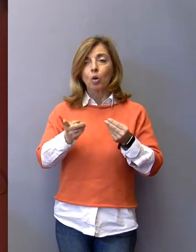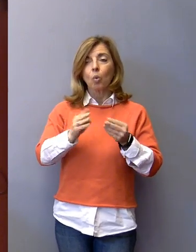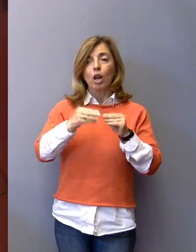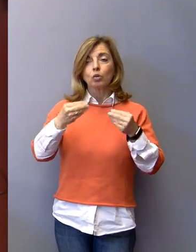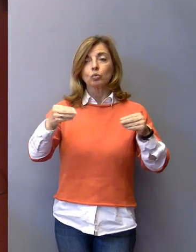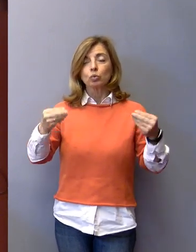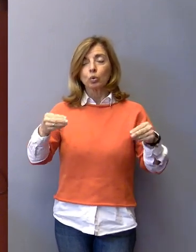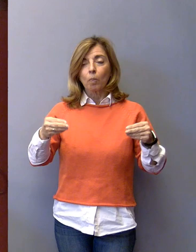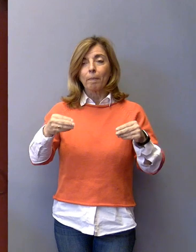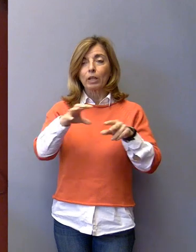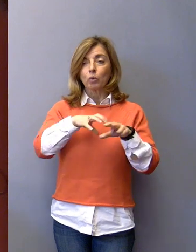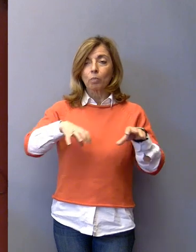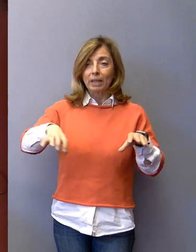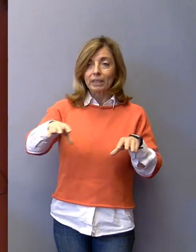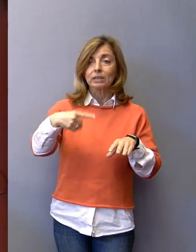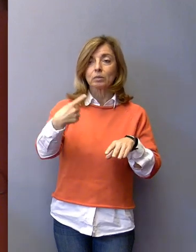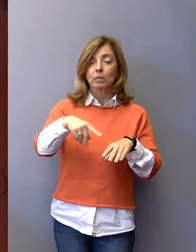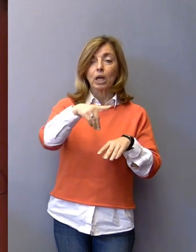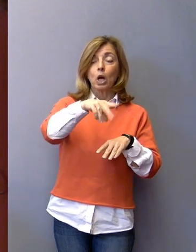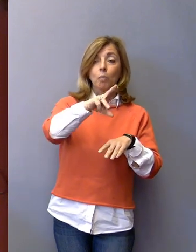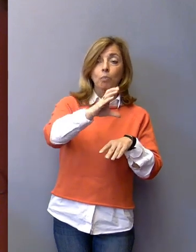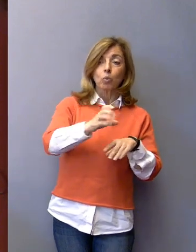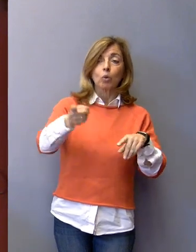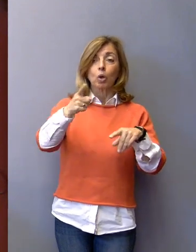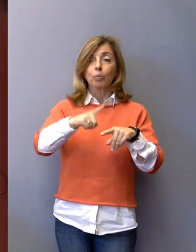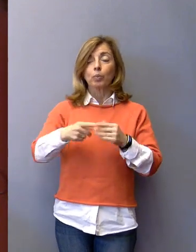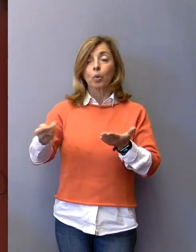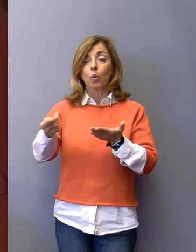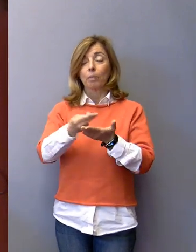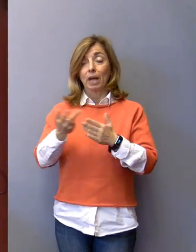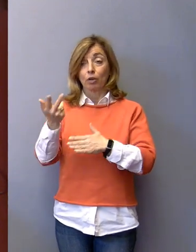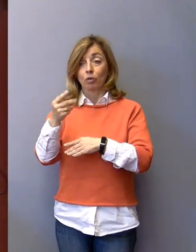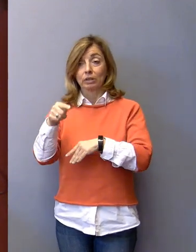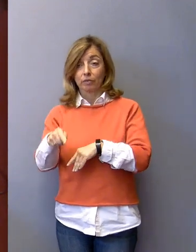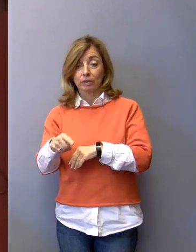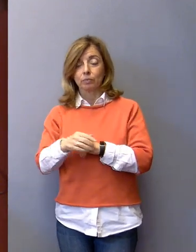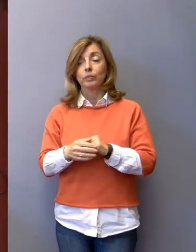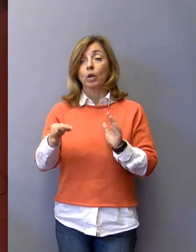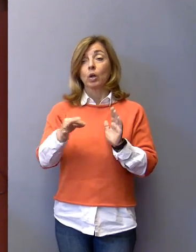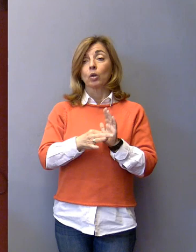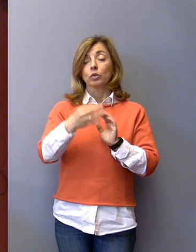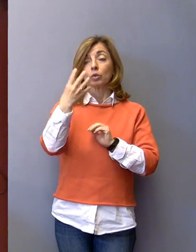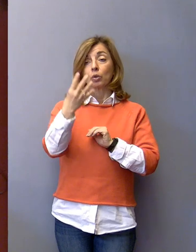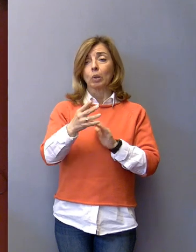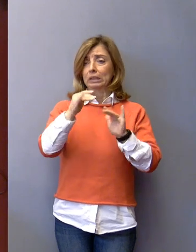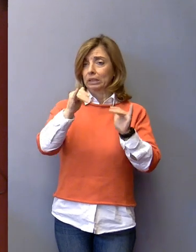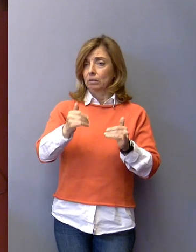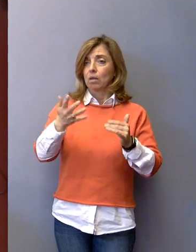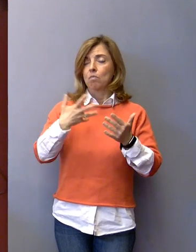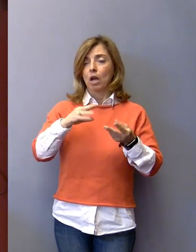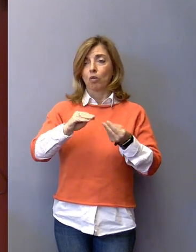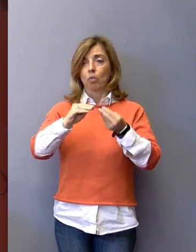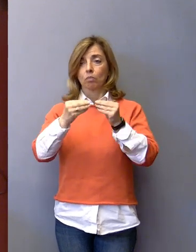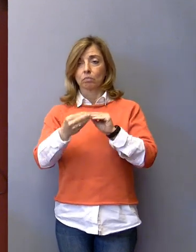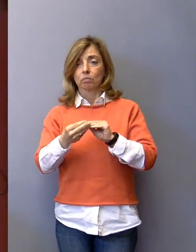puk ma anche del piano di servizi l'ordine del giorno numero 4 si con modifiche riguarda